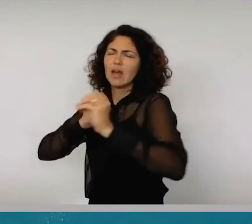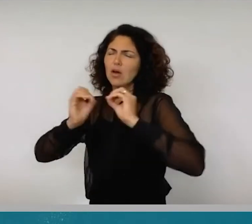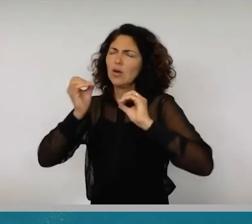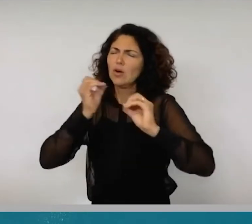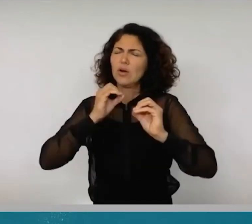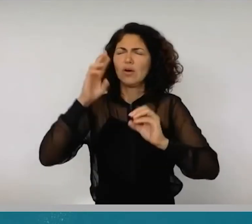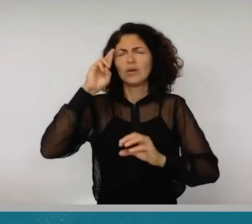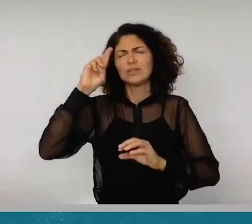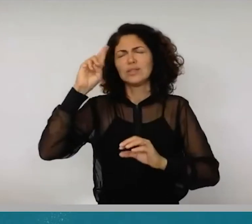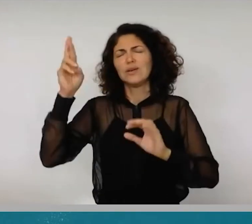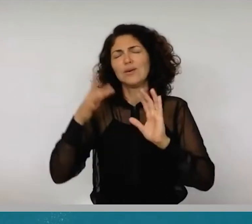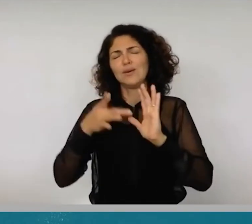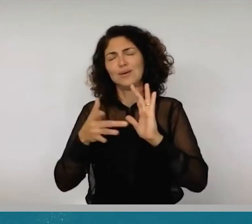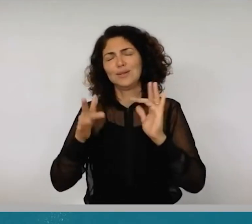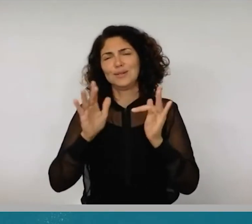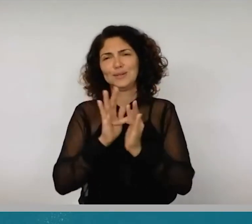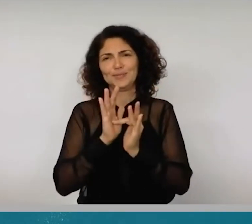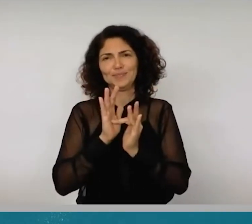deixa-me ver aqui.